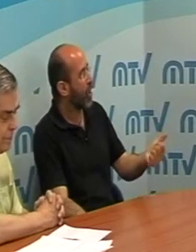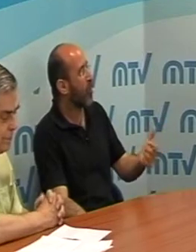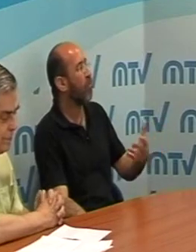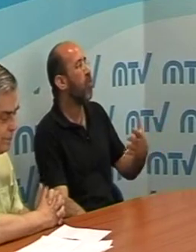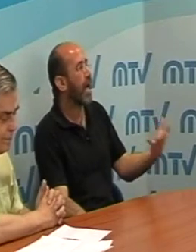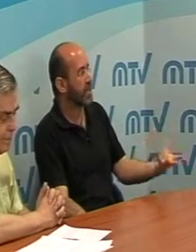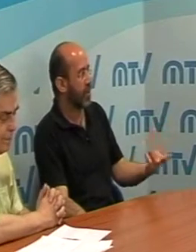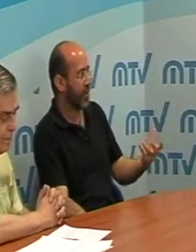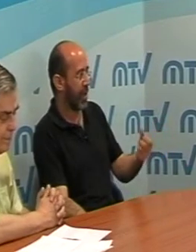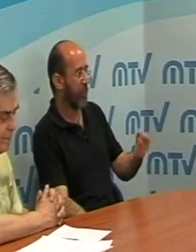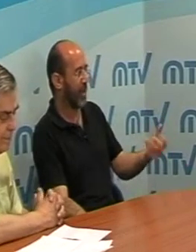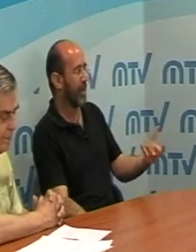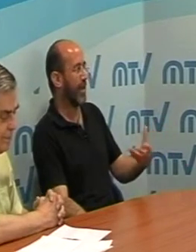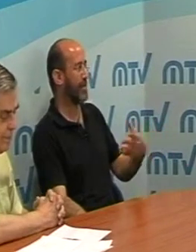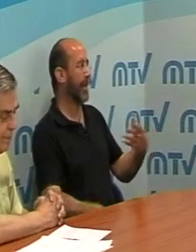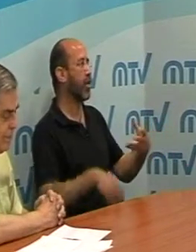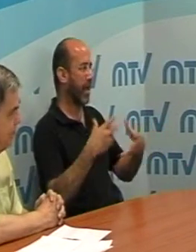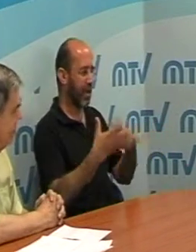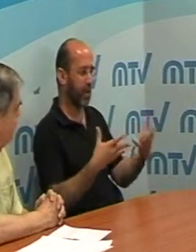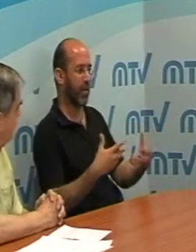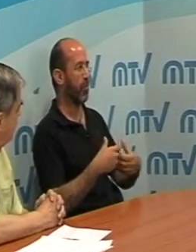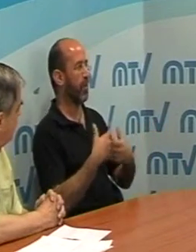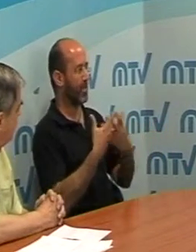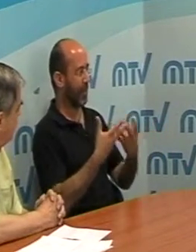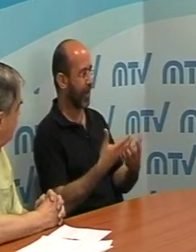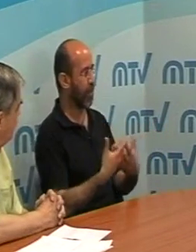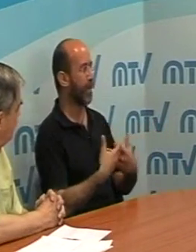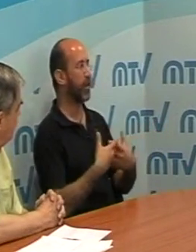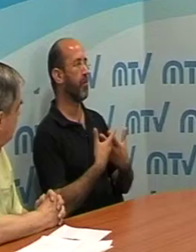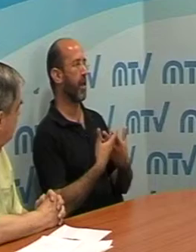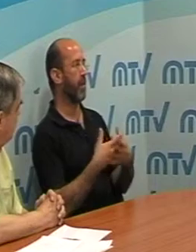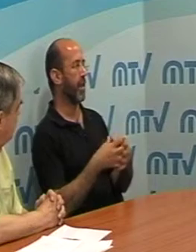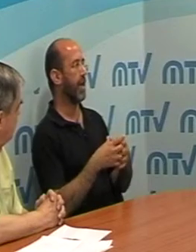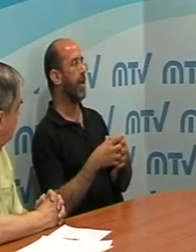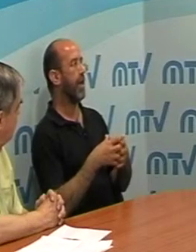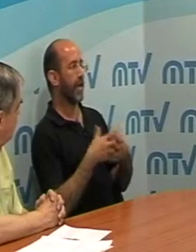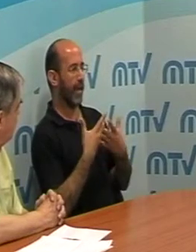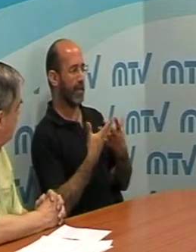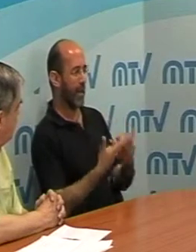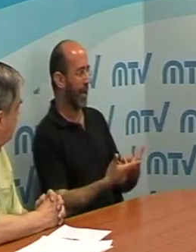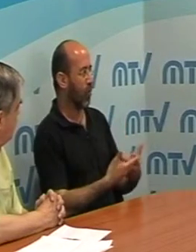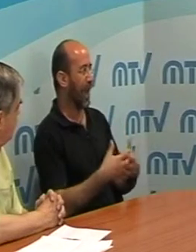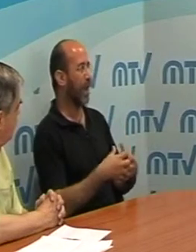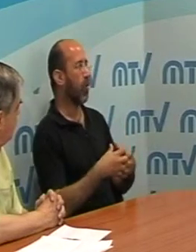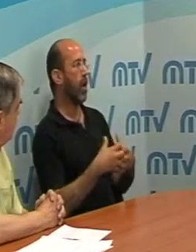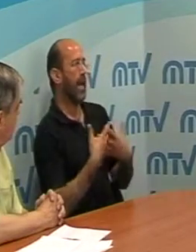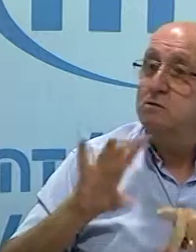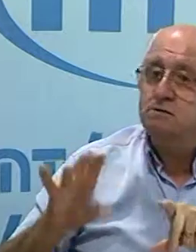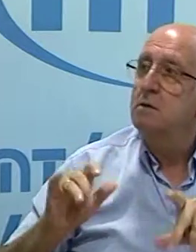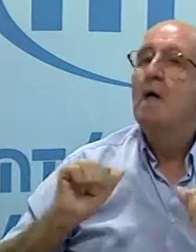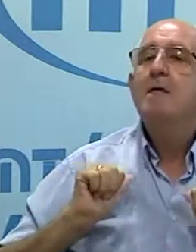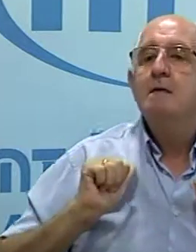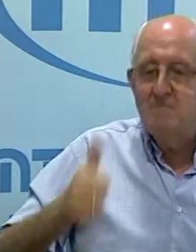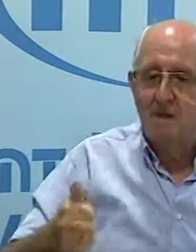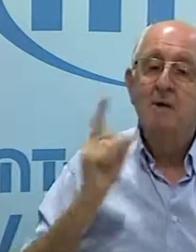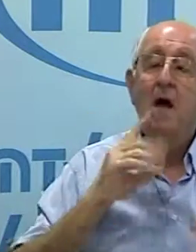que sea como un casino, para poder estar con ellos, para poder trabajar con ellos, para poder enseñarles una lengua